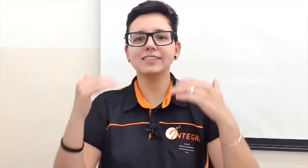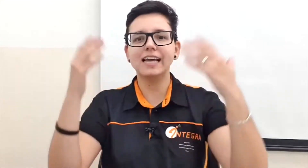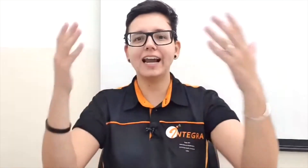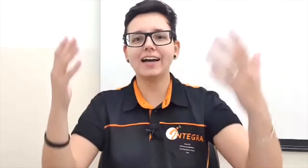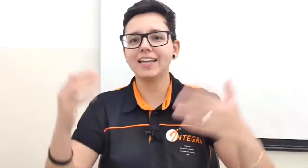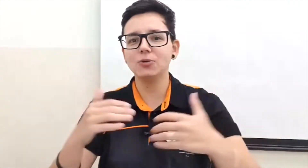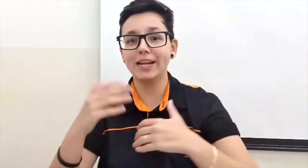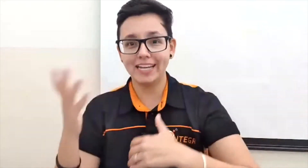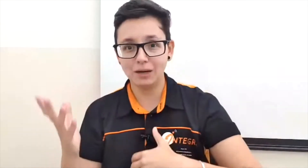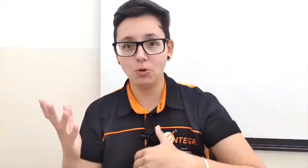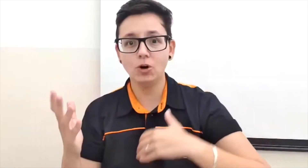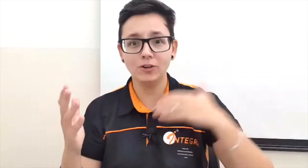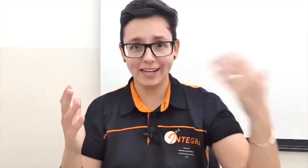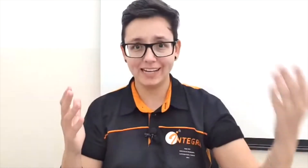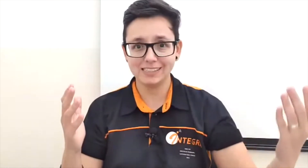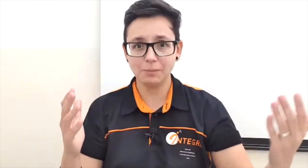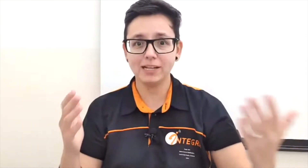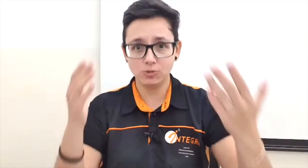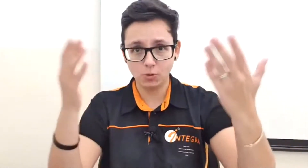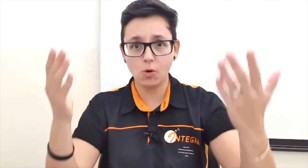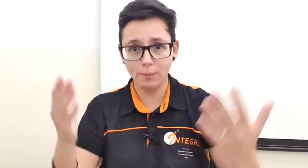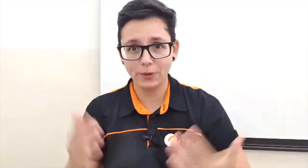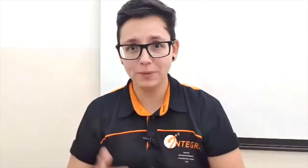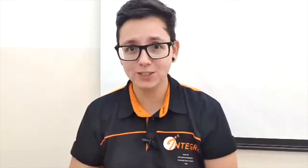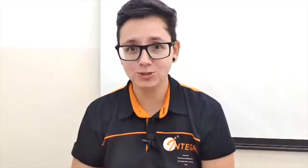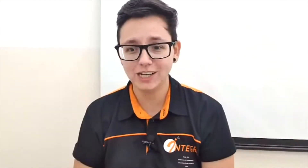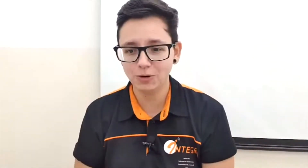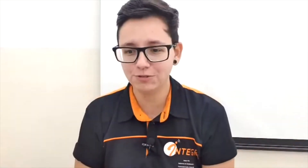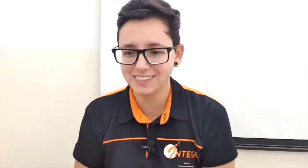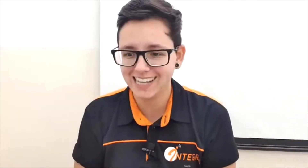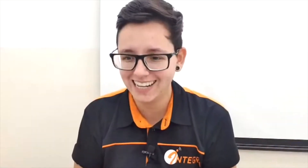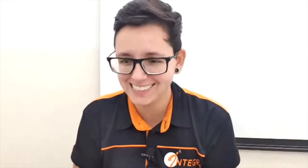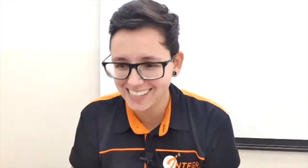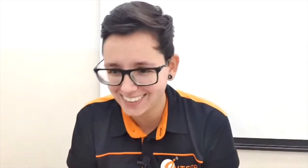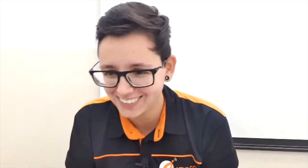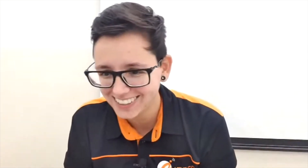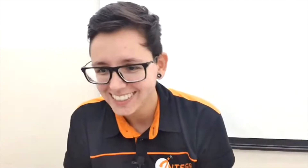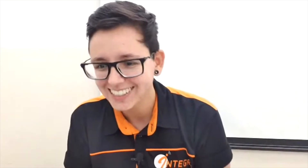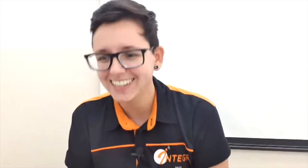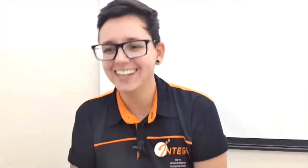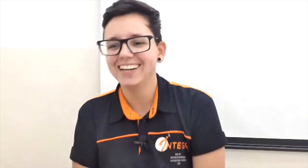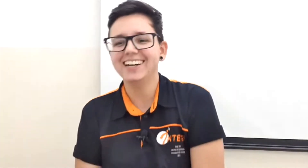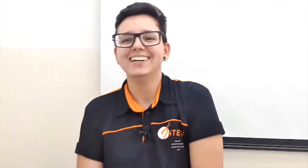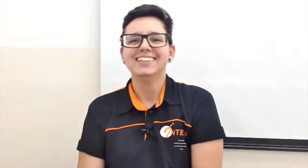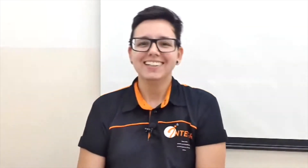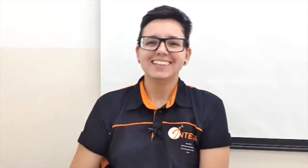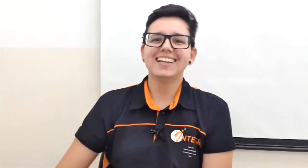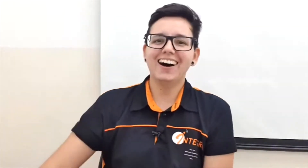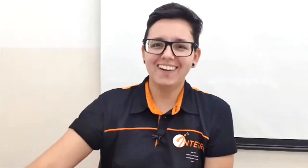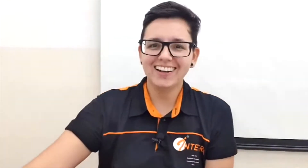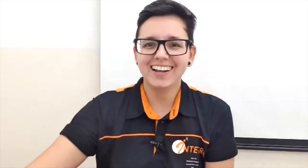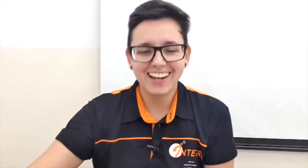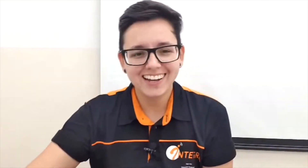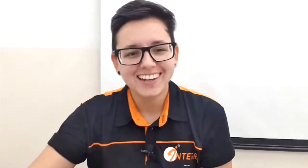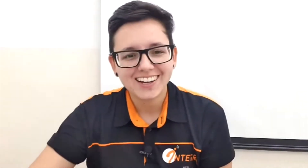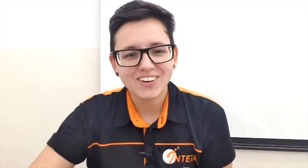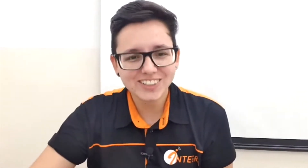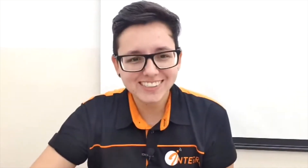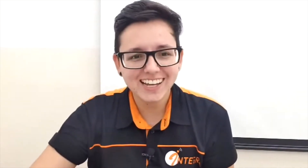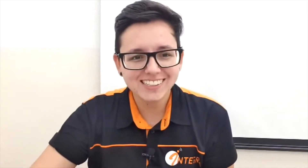sei lá, que não é nem namoro nem casamento, é um compromisso não oficializado. Da hora, né? Gostei